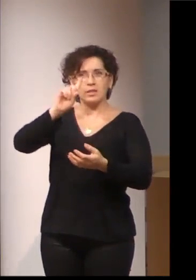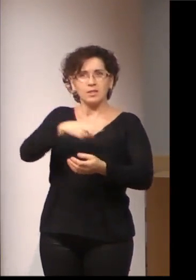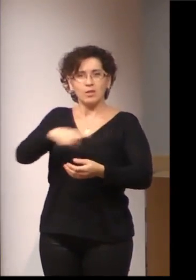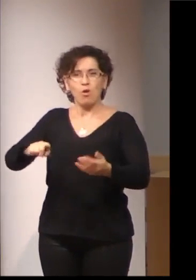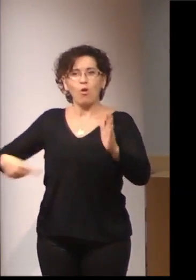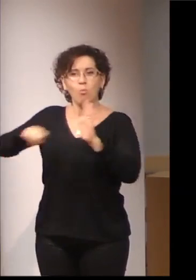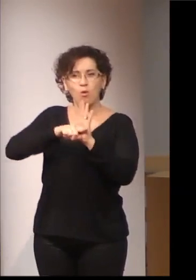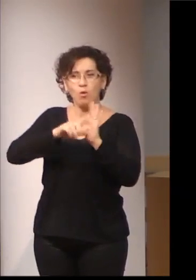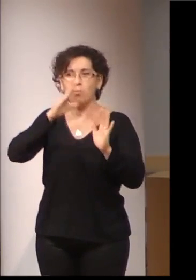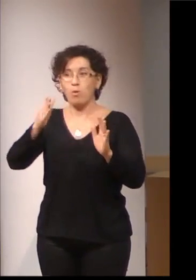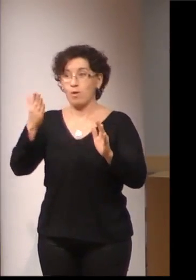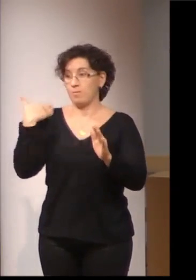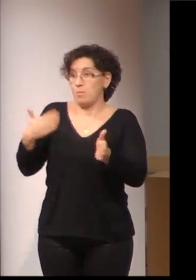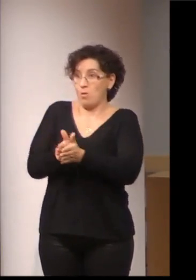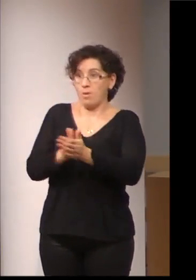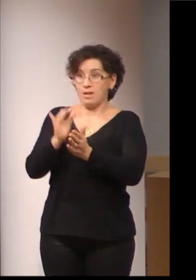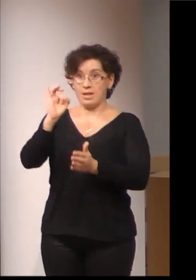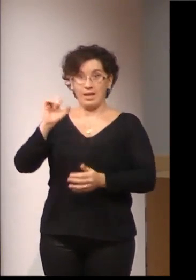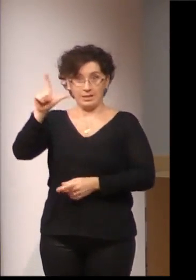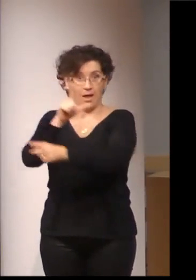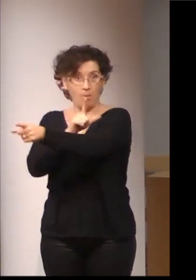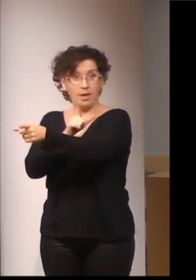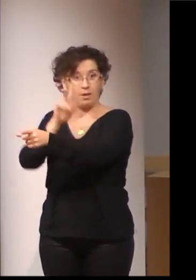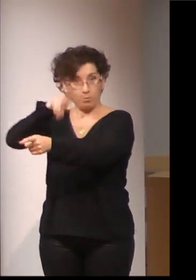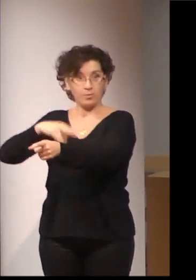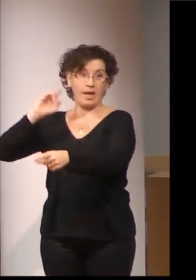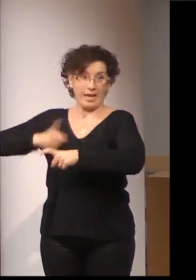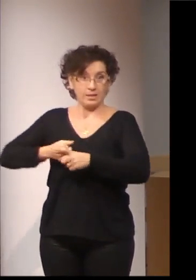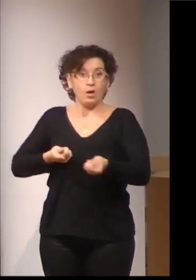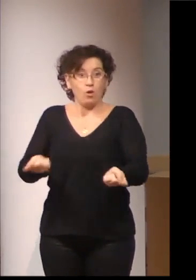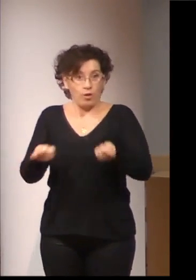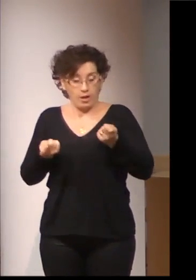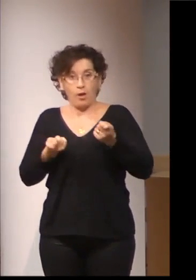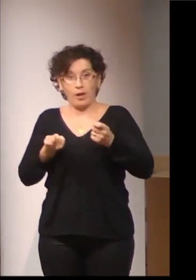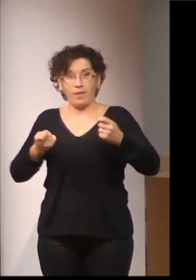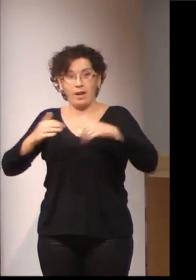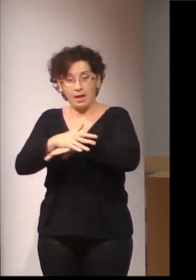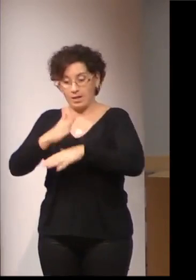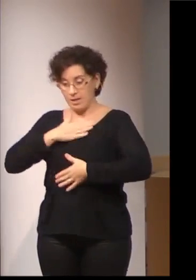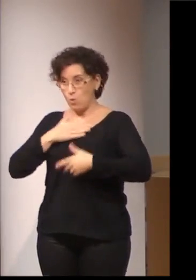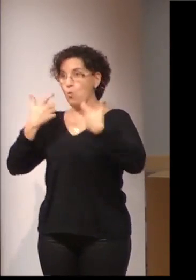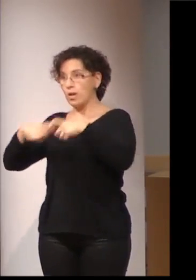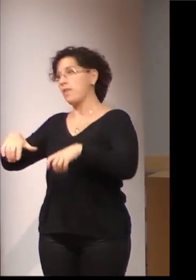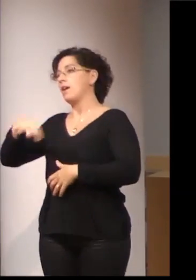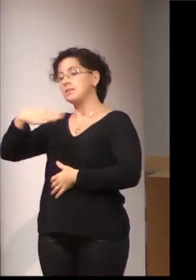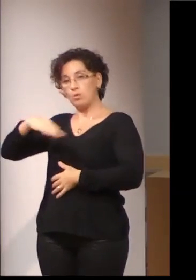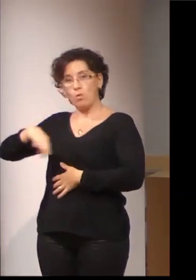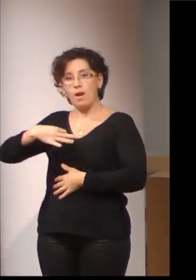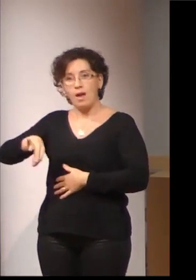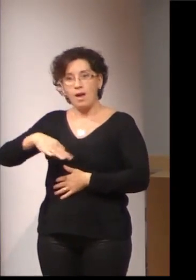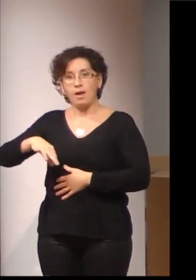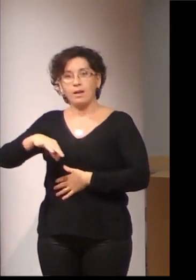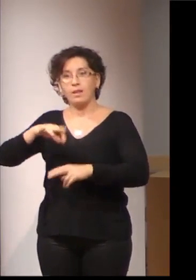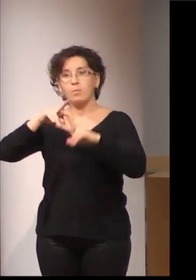hace un momento estaba aquí en la mesa de coordinadora de la red, UCILSE UBA, como unidad singular de